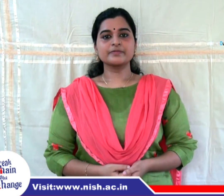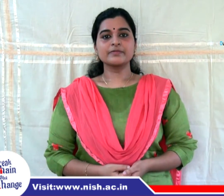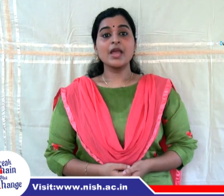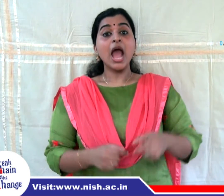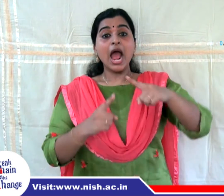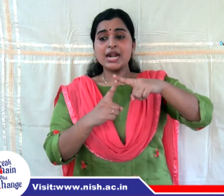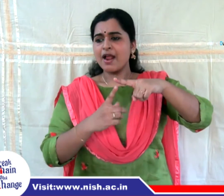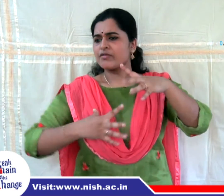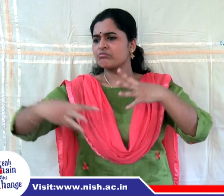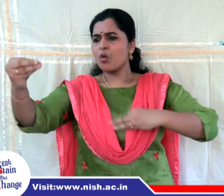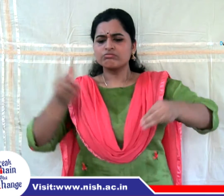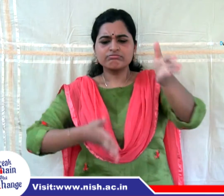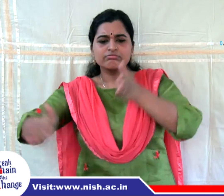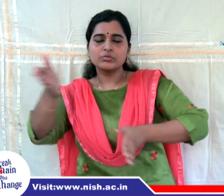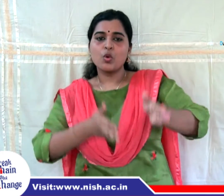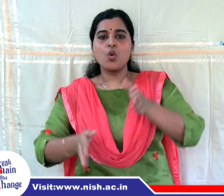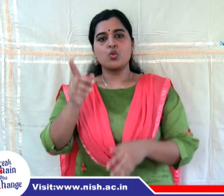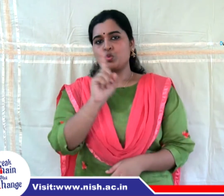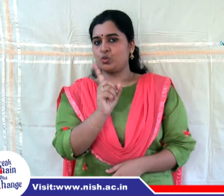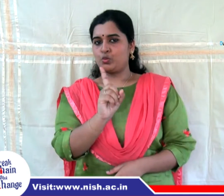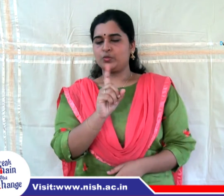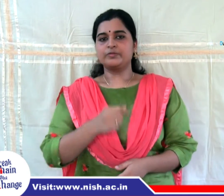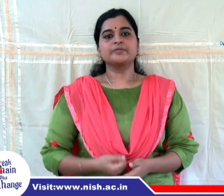യാത്രകൾ പരമാവധി ഒഴിവാക്കുക.